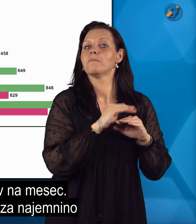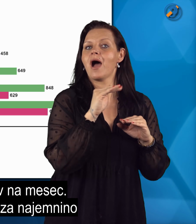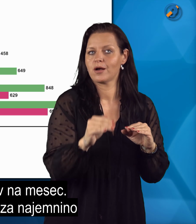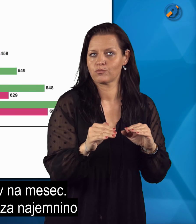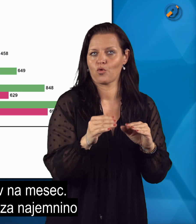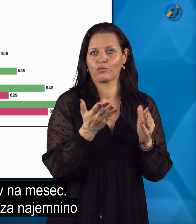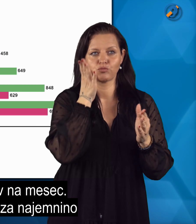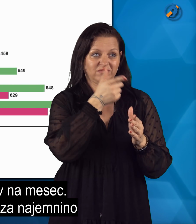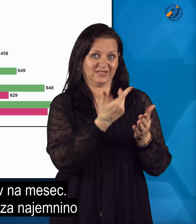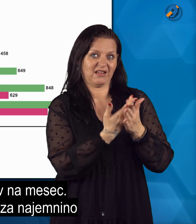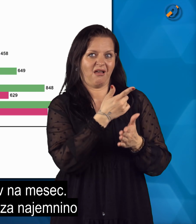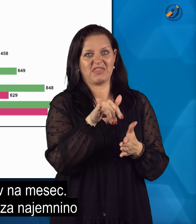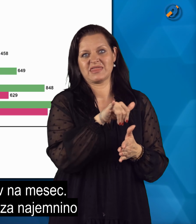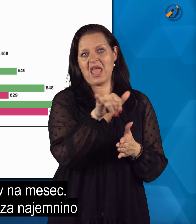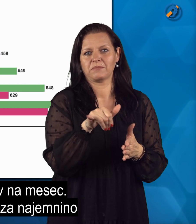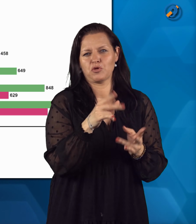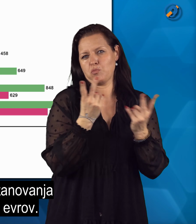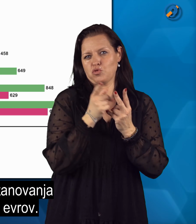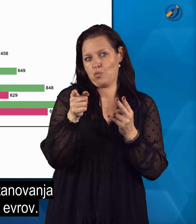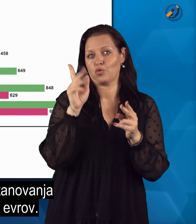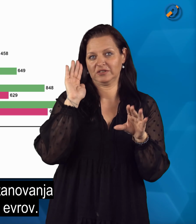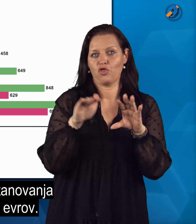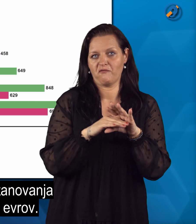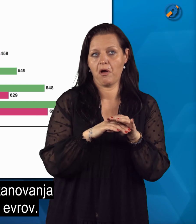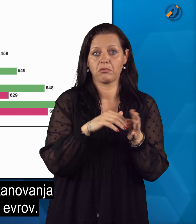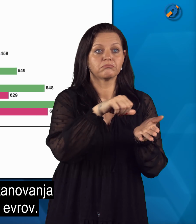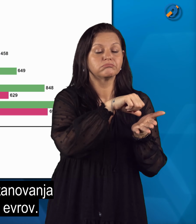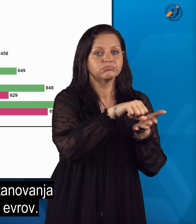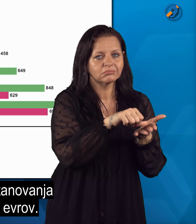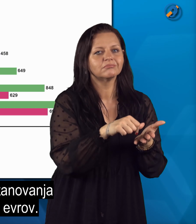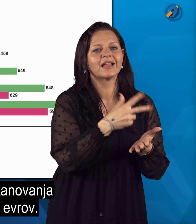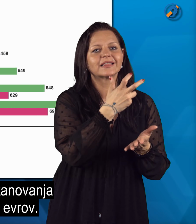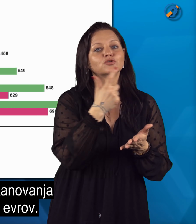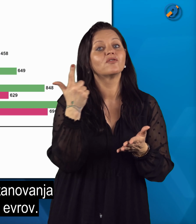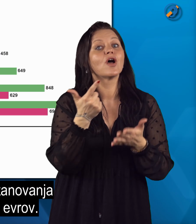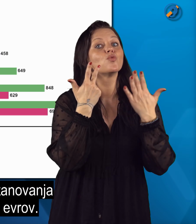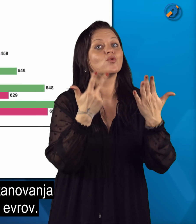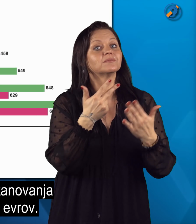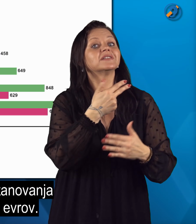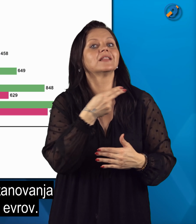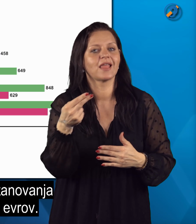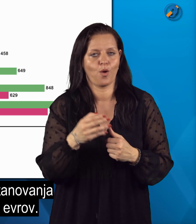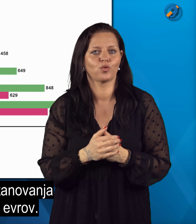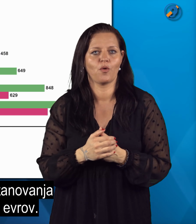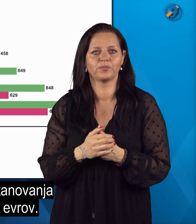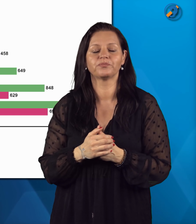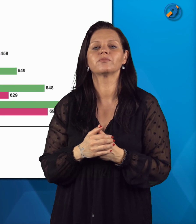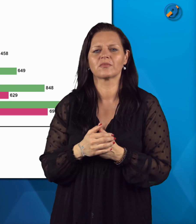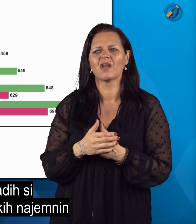V Mariboru boste za najemnino podobnega stanovanja odšteli 382 evrov.